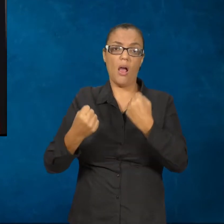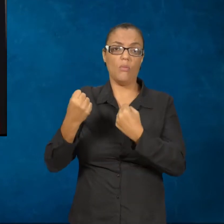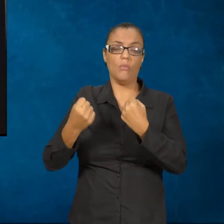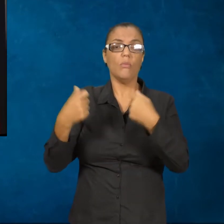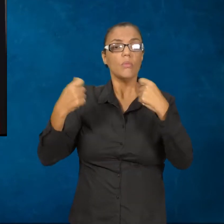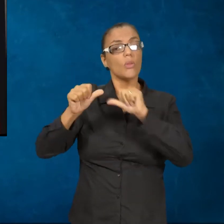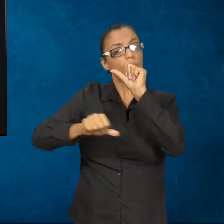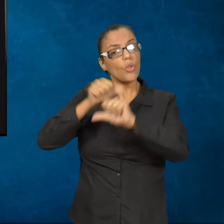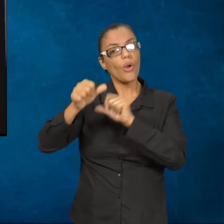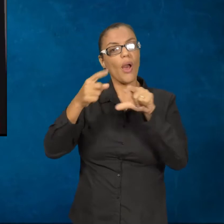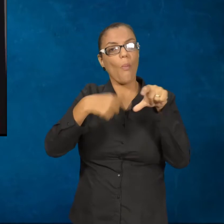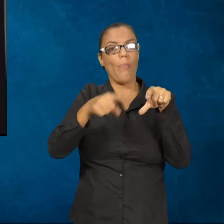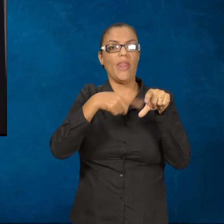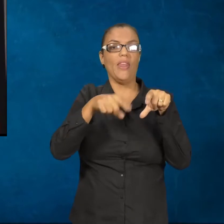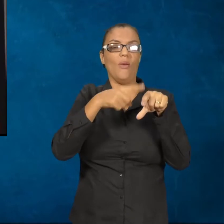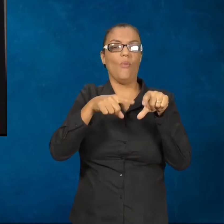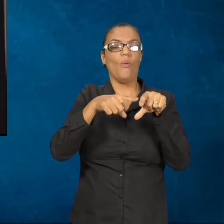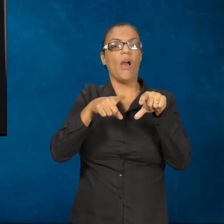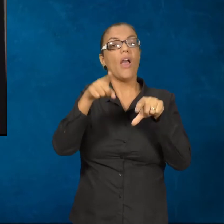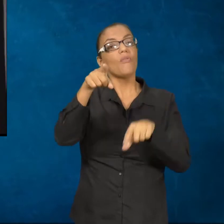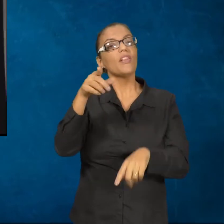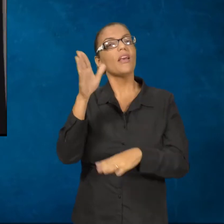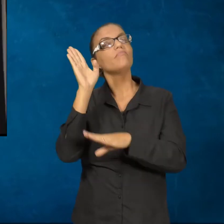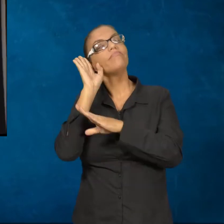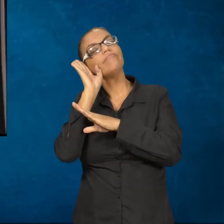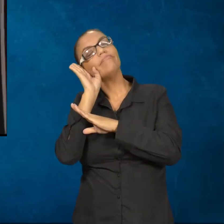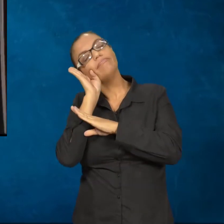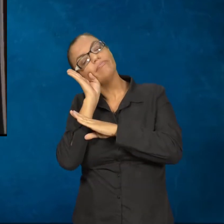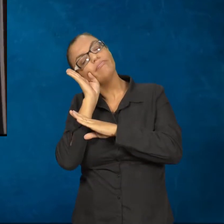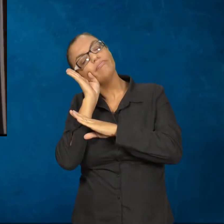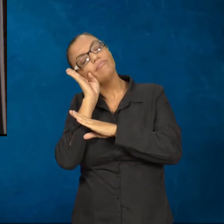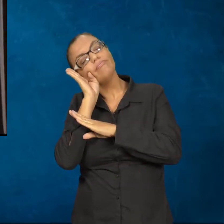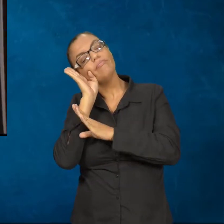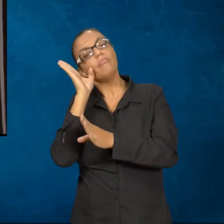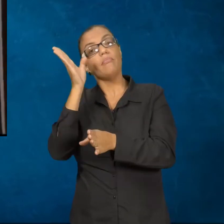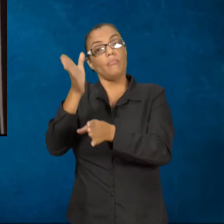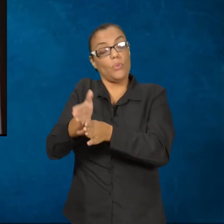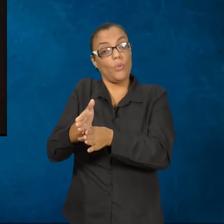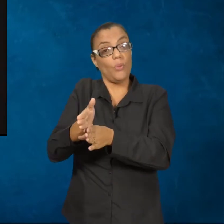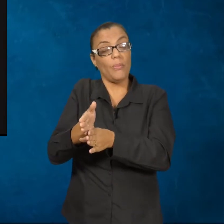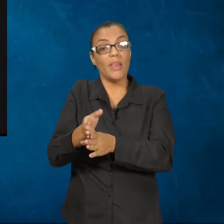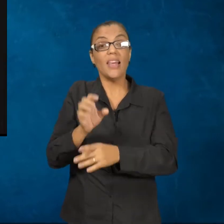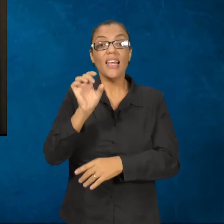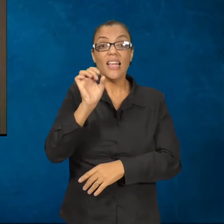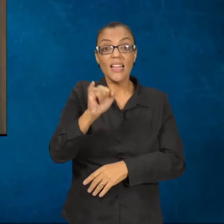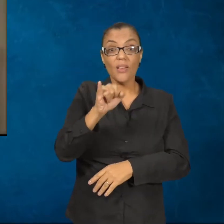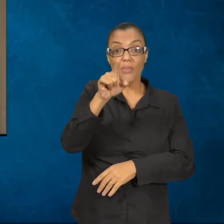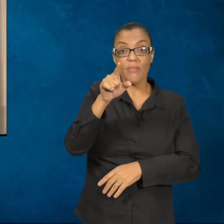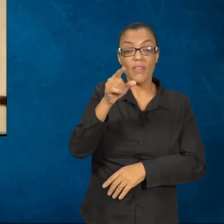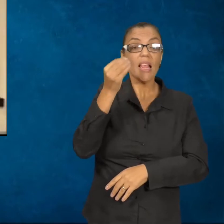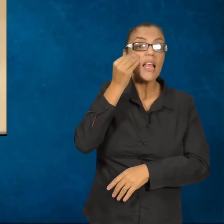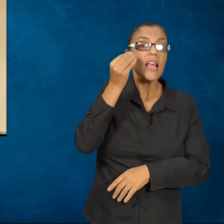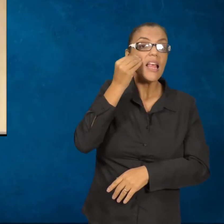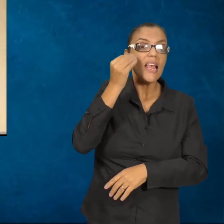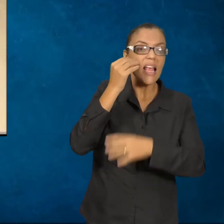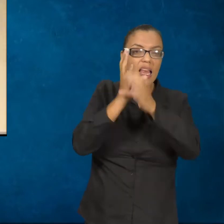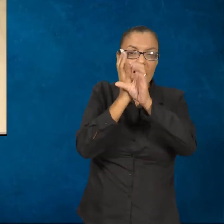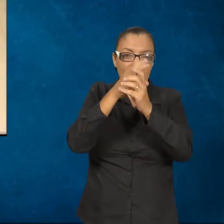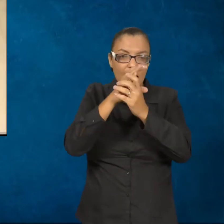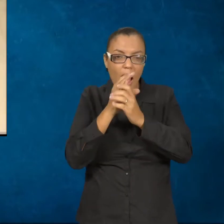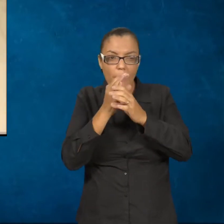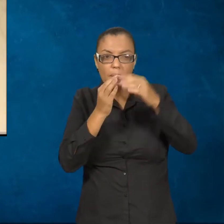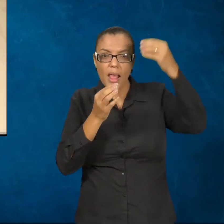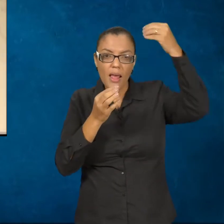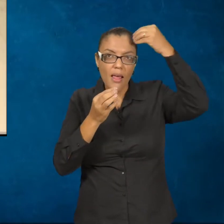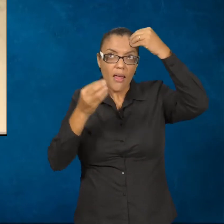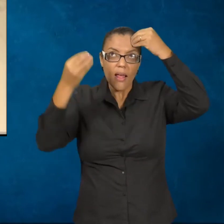precisa trocar o pneu. Aí você dorme. Se você colocar eletrodos no cérebro de alguém, você vai notar